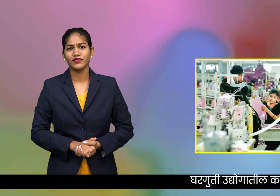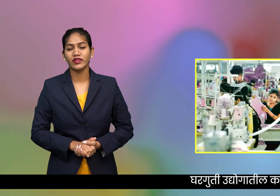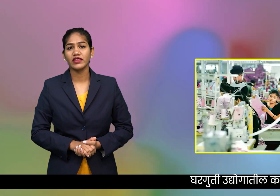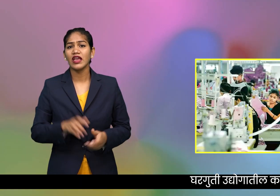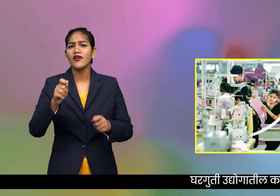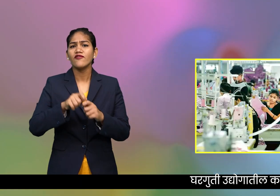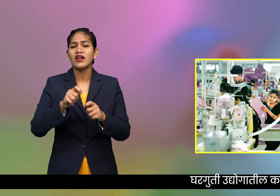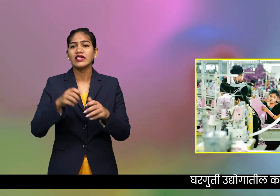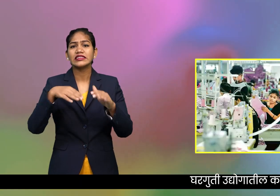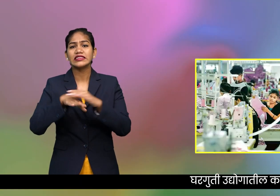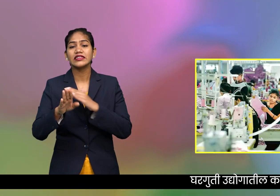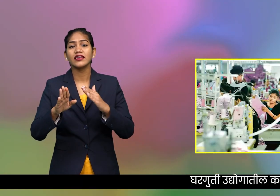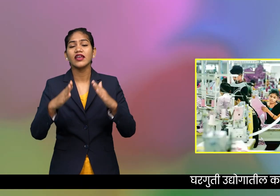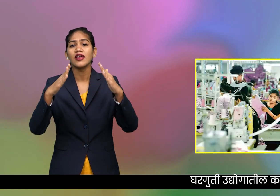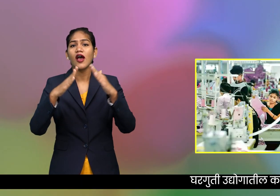घरगुती उद्योगातील कामगार